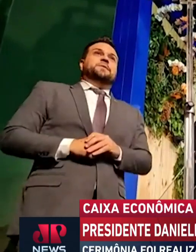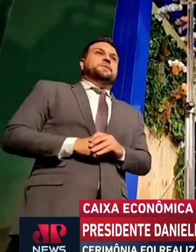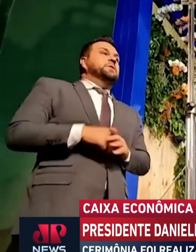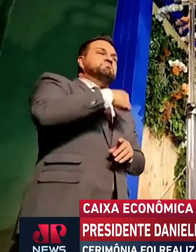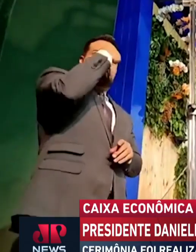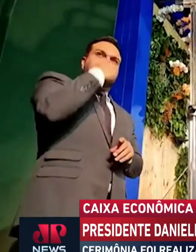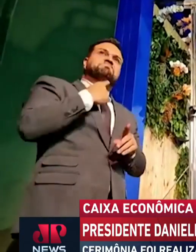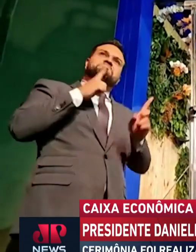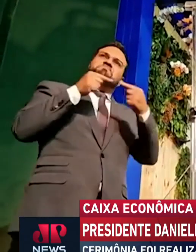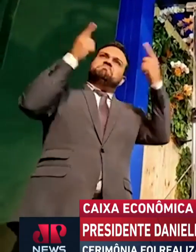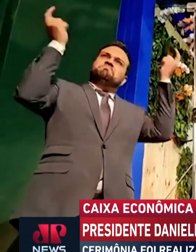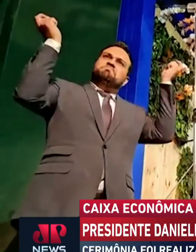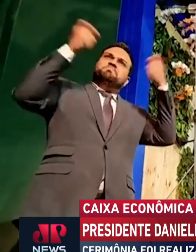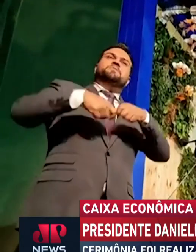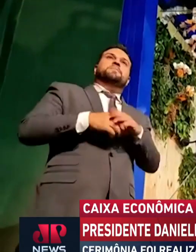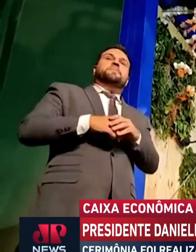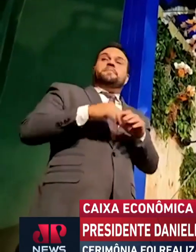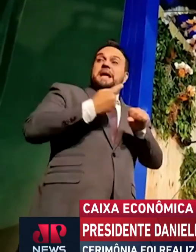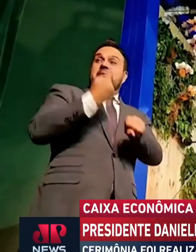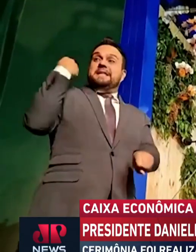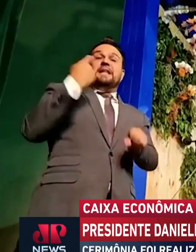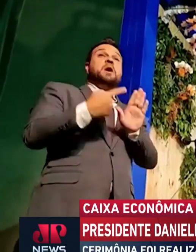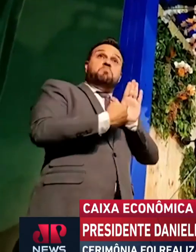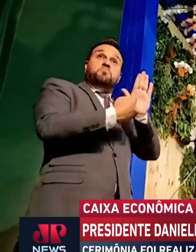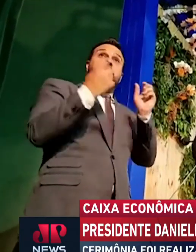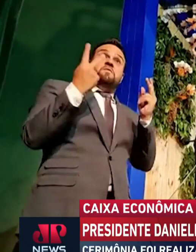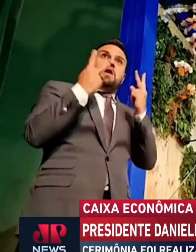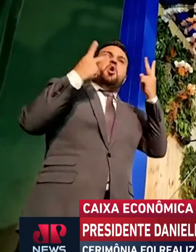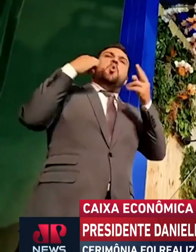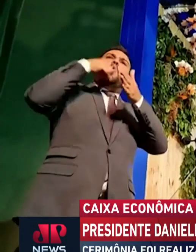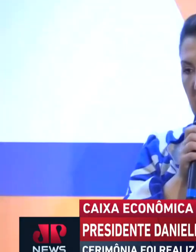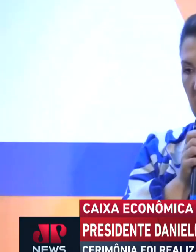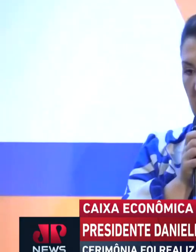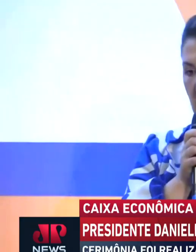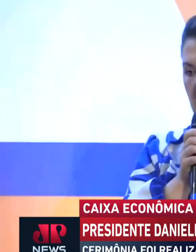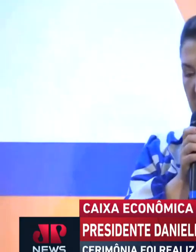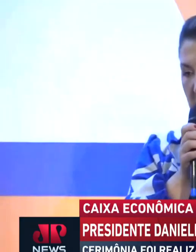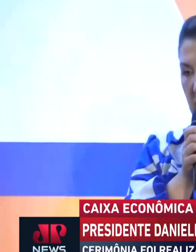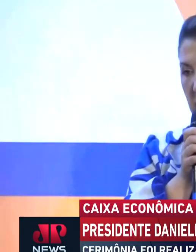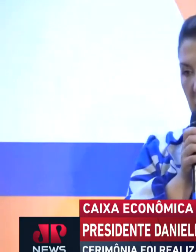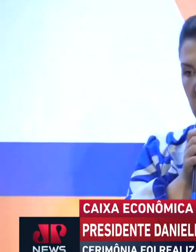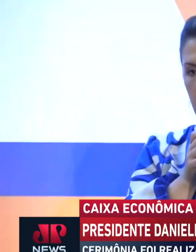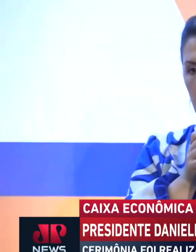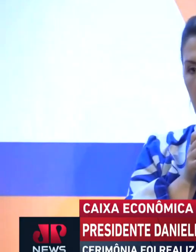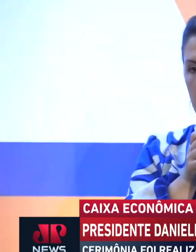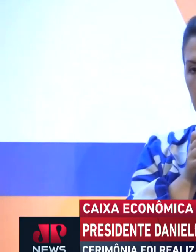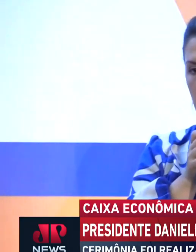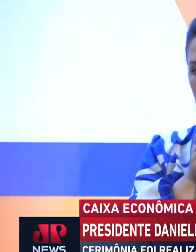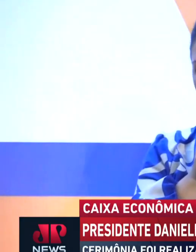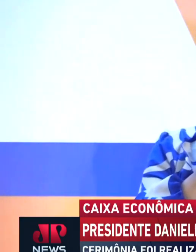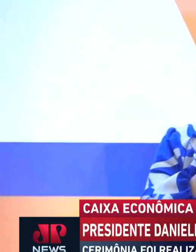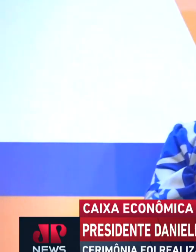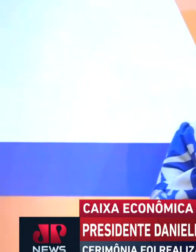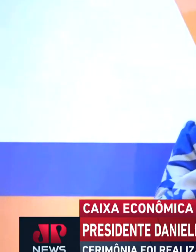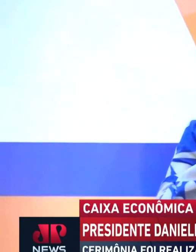Jair Bolsonaro, o presidente da Câmara, deputado Arthur Lira e ministros do governo. A nova presidente disse que o resultado